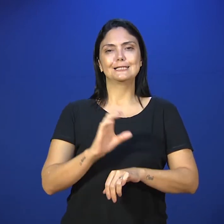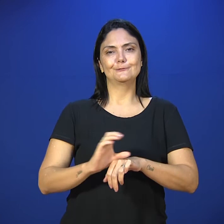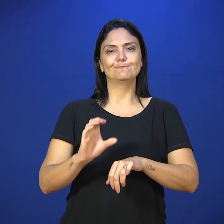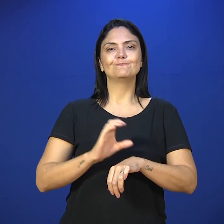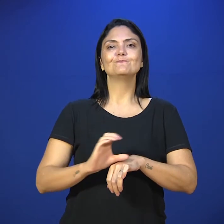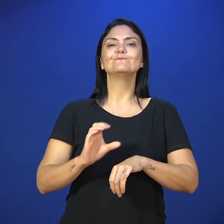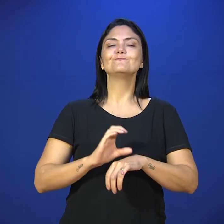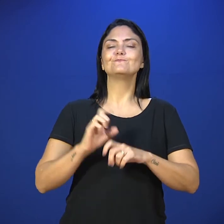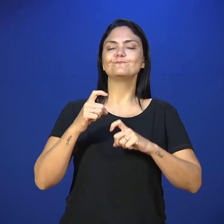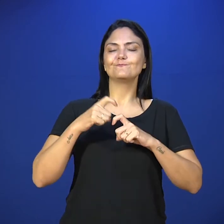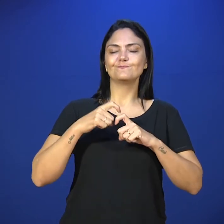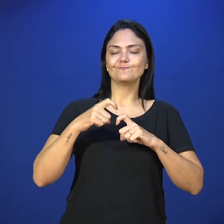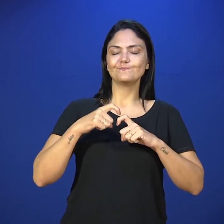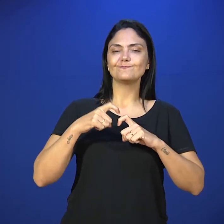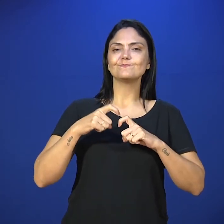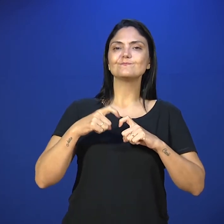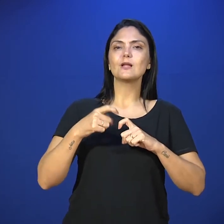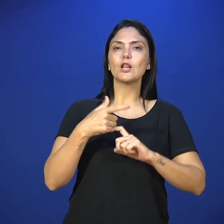em Medicina